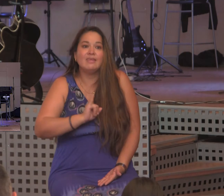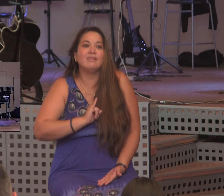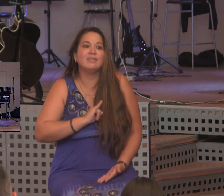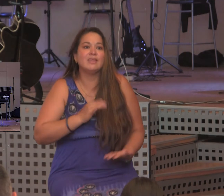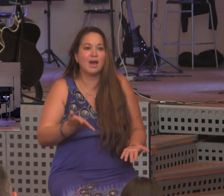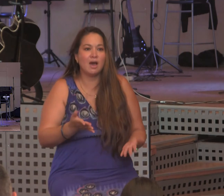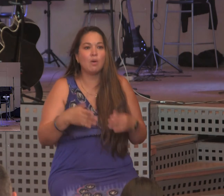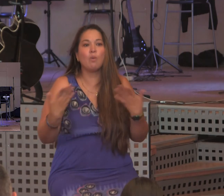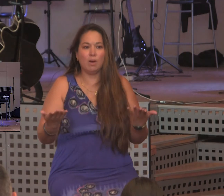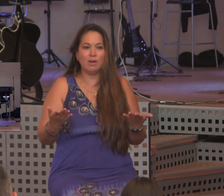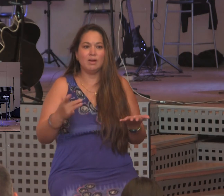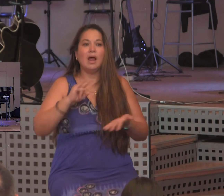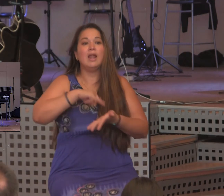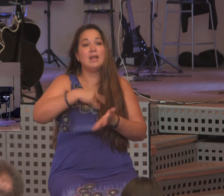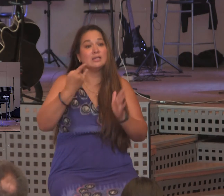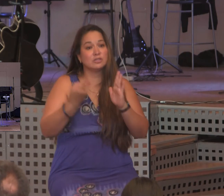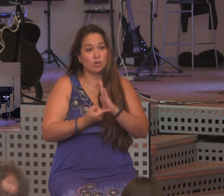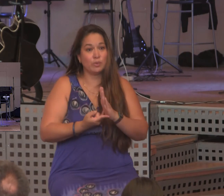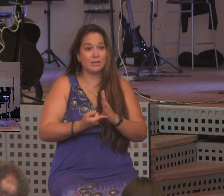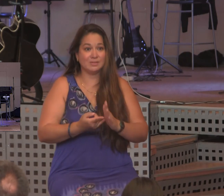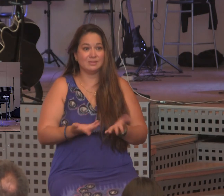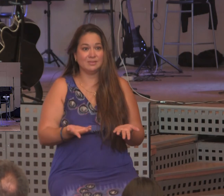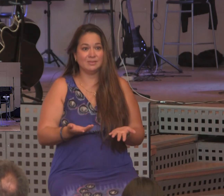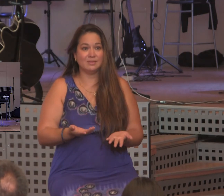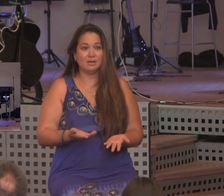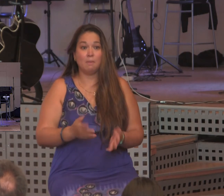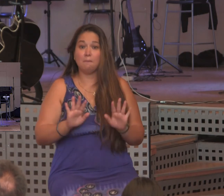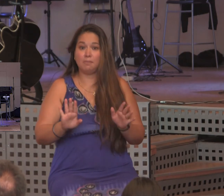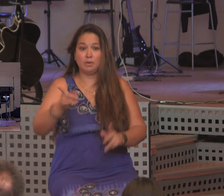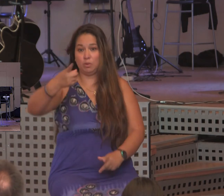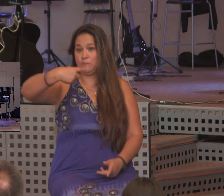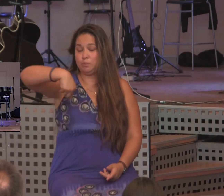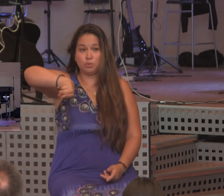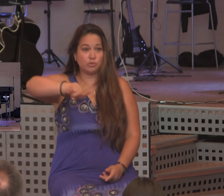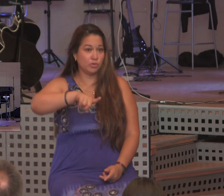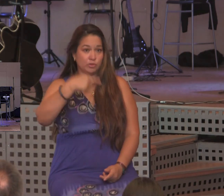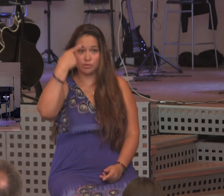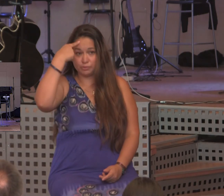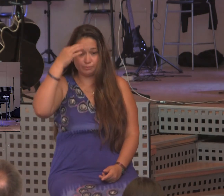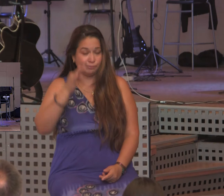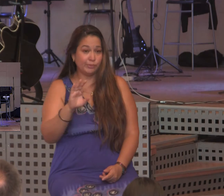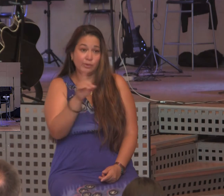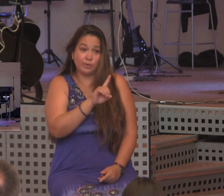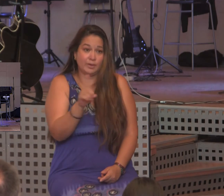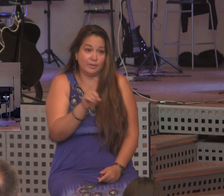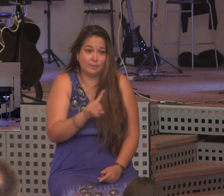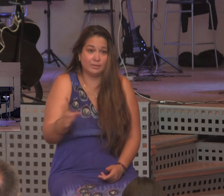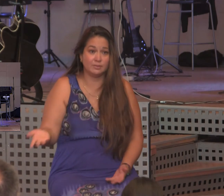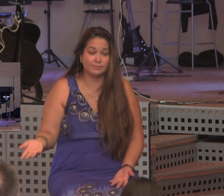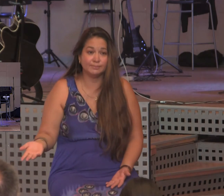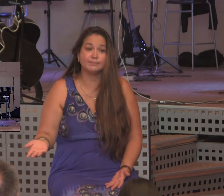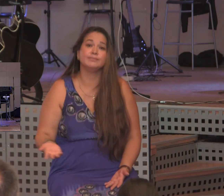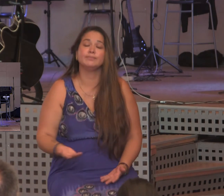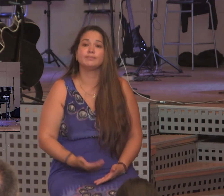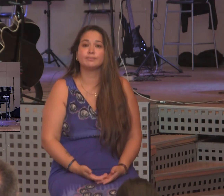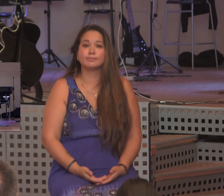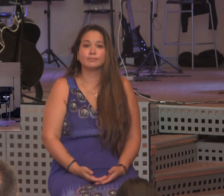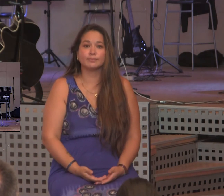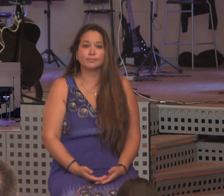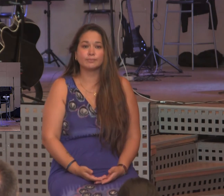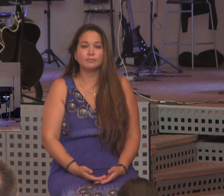Verso 26. Vosotros, sin embargo, no me creéis. ¿Veis que nuevamente incide lo mismo? No es